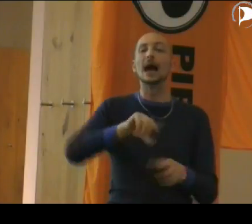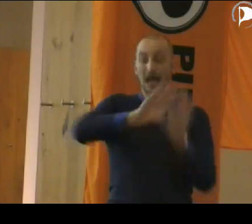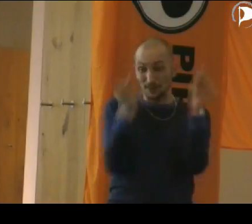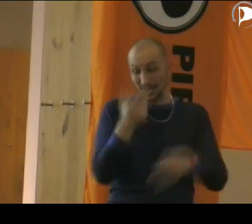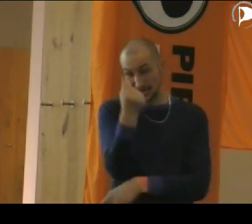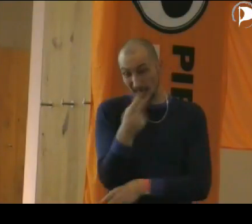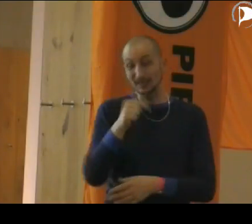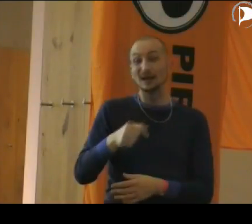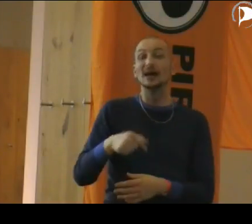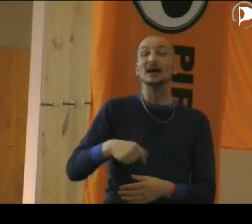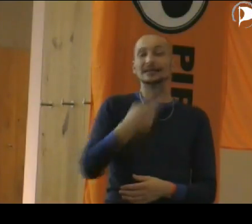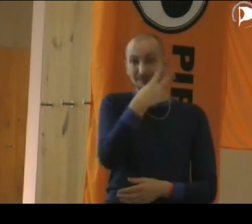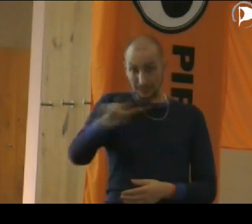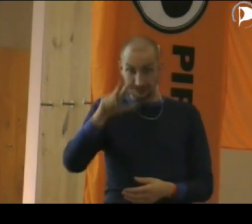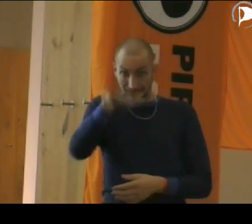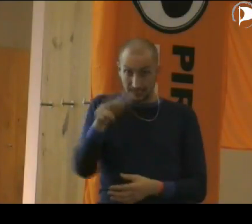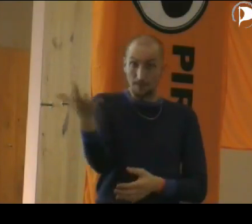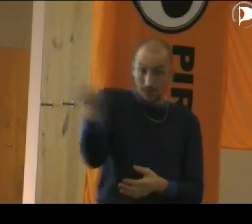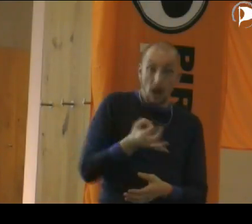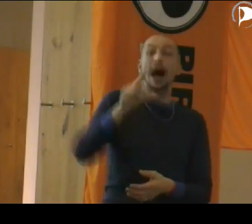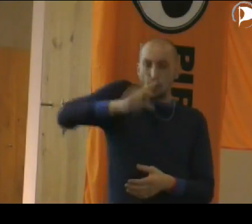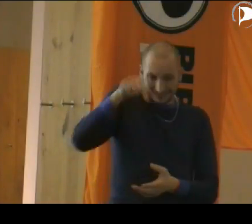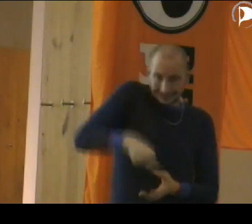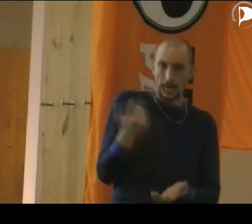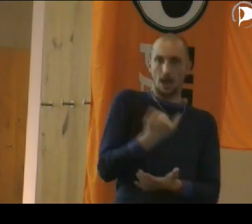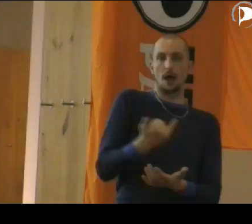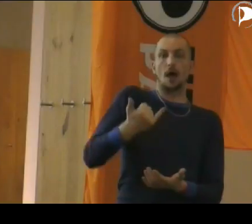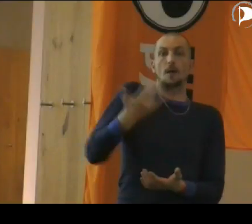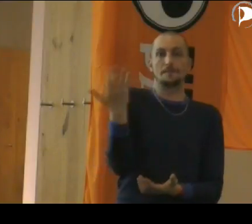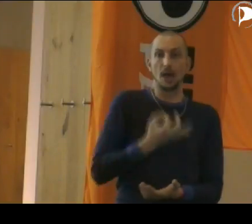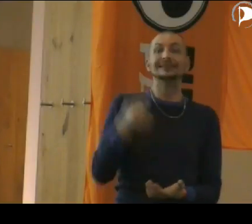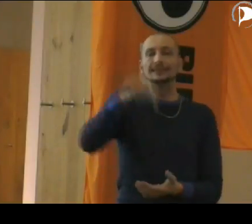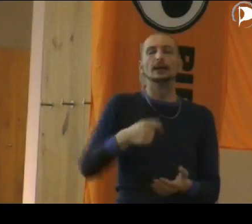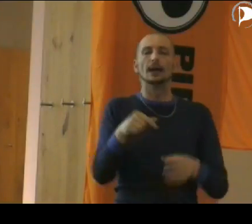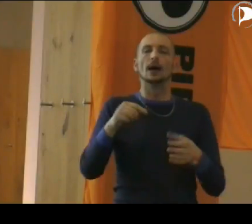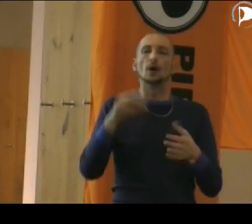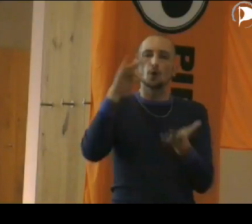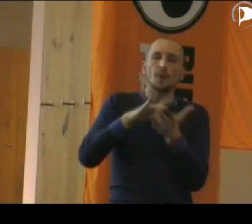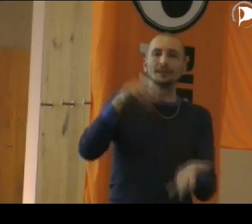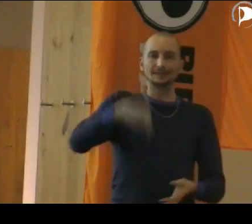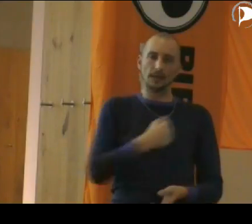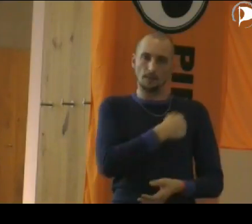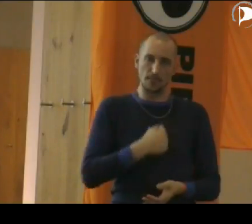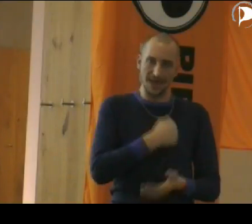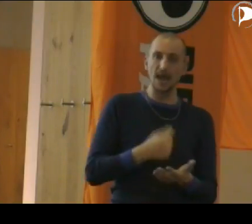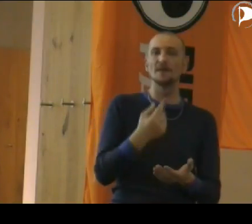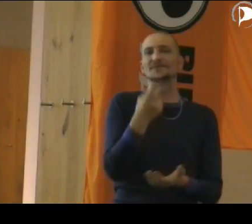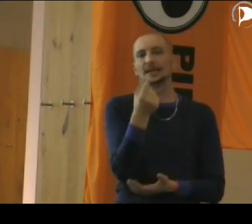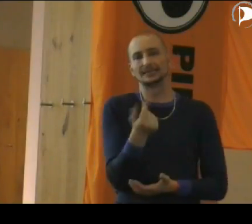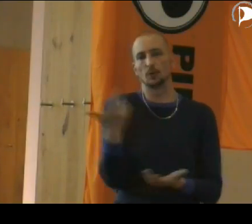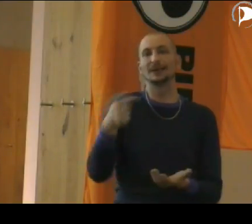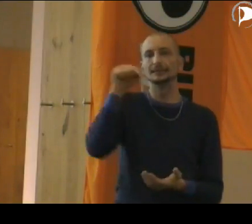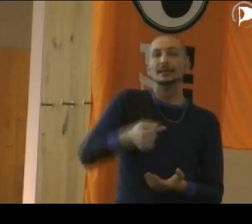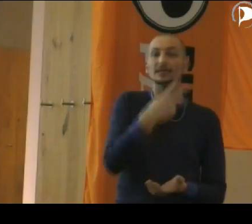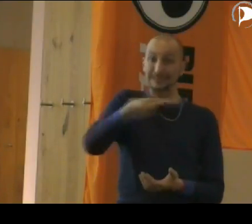auch in welchen und dieses jahr grund dafür ist die parteienfinanzierung der 2012 wie dass wir das jahr